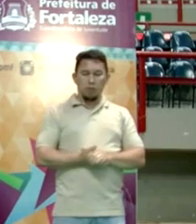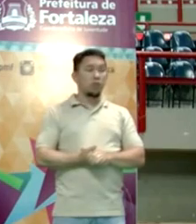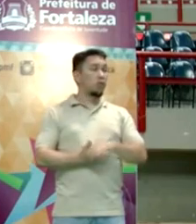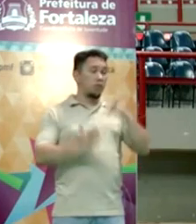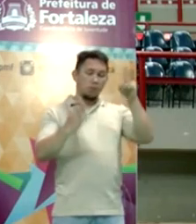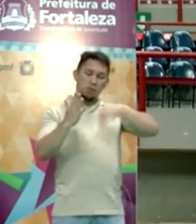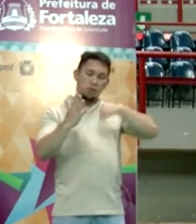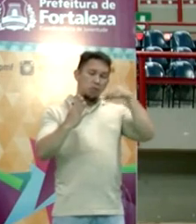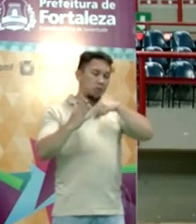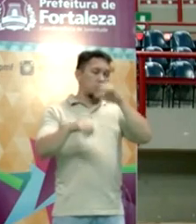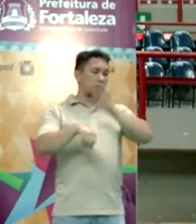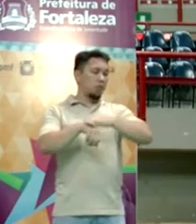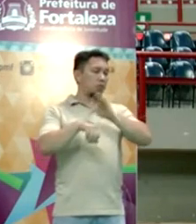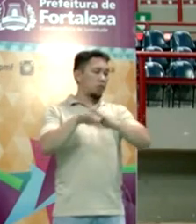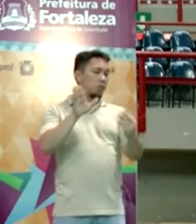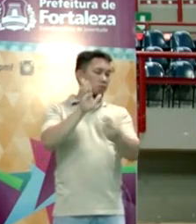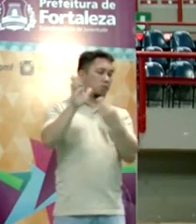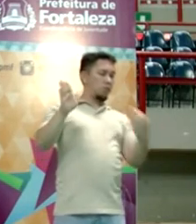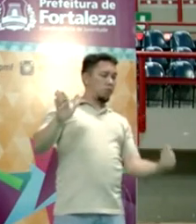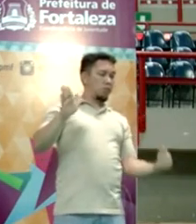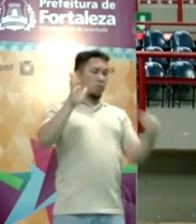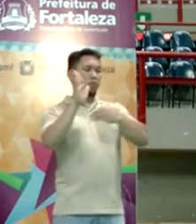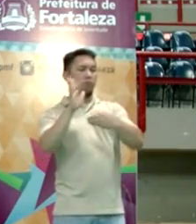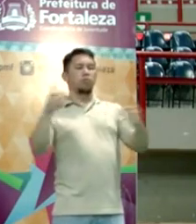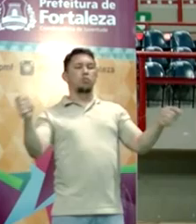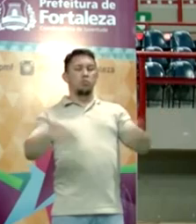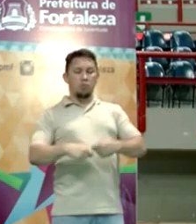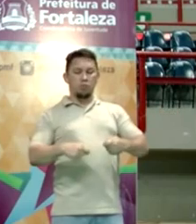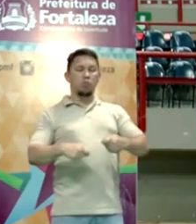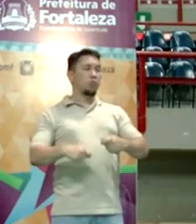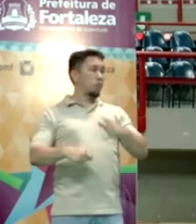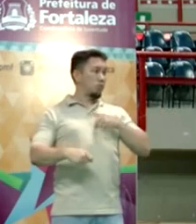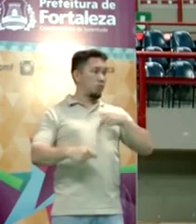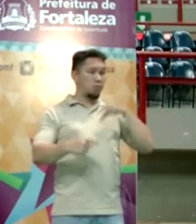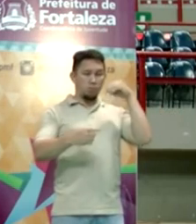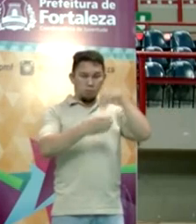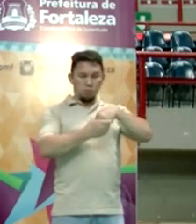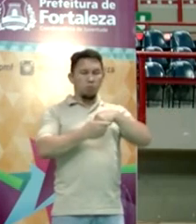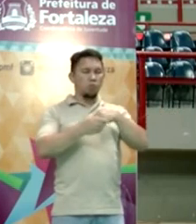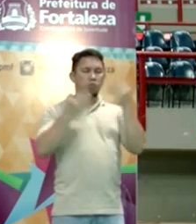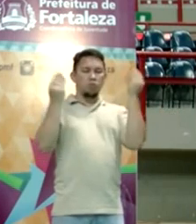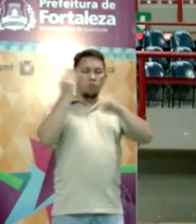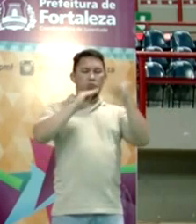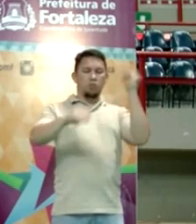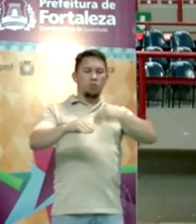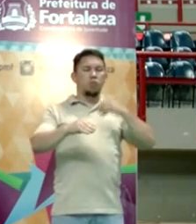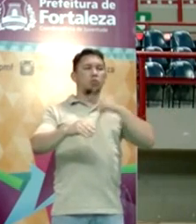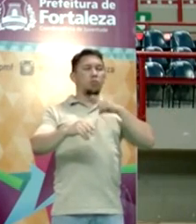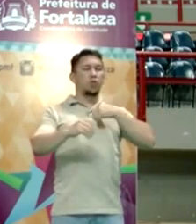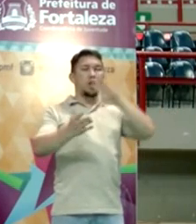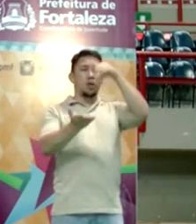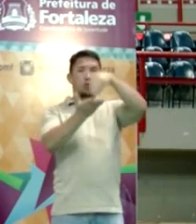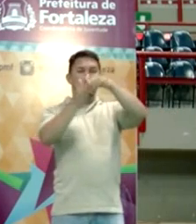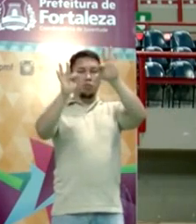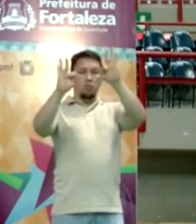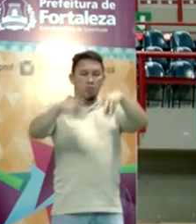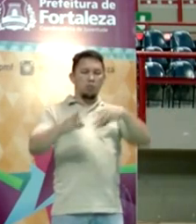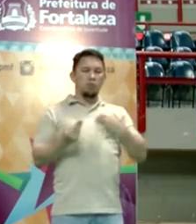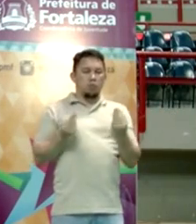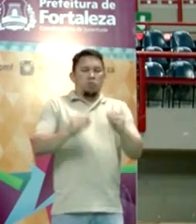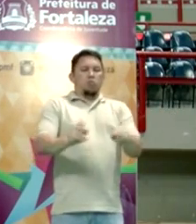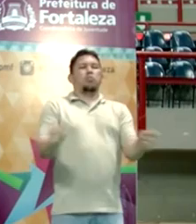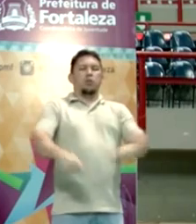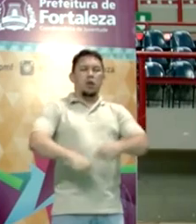o leitor tem um papel também de autoria. E se ele quiser, no caso de uma enciclopédia virtual, ele pode dar inclusive a versão final do texto, ele